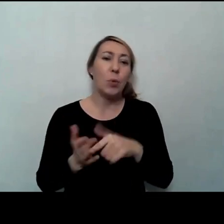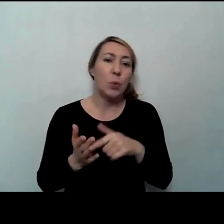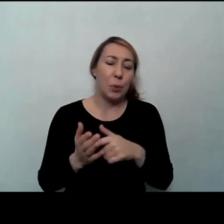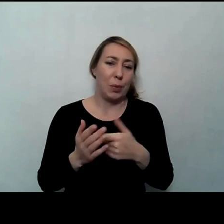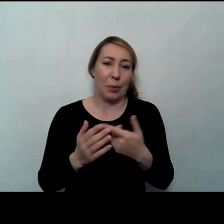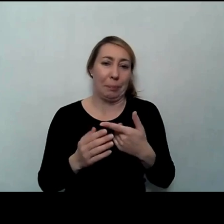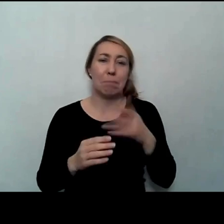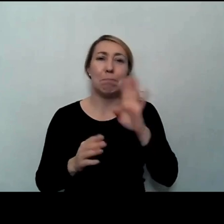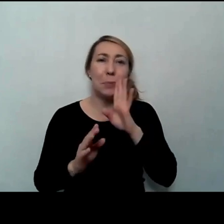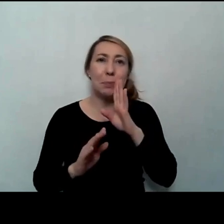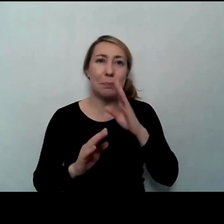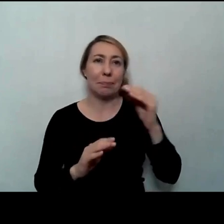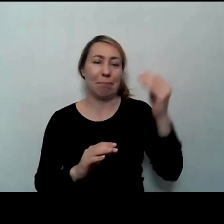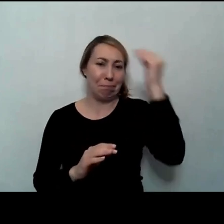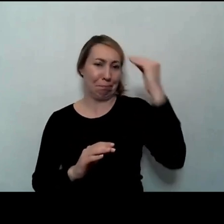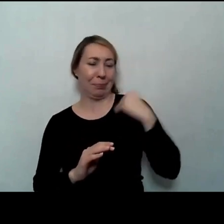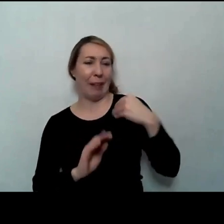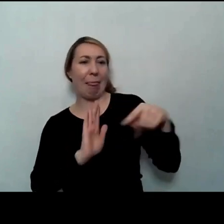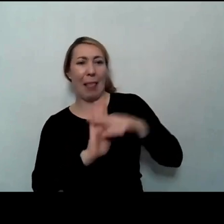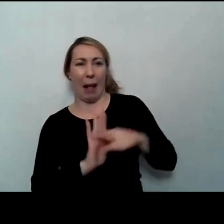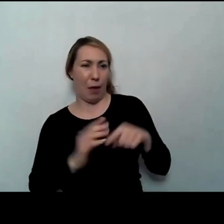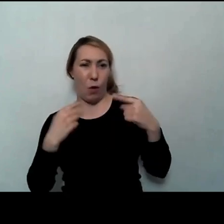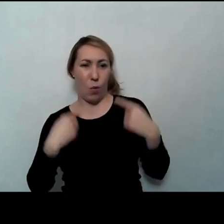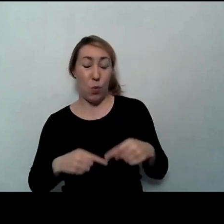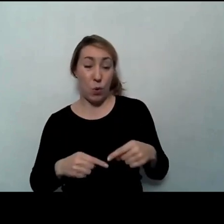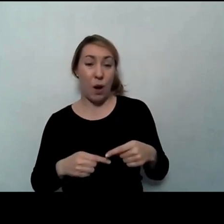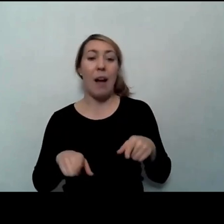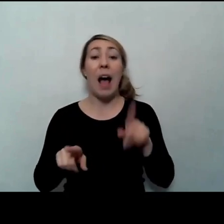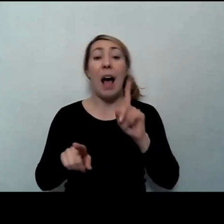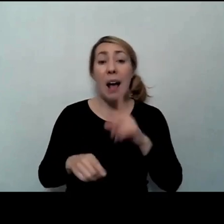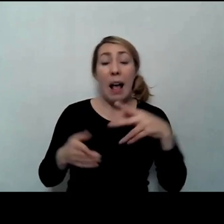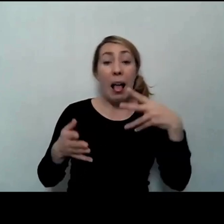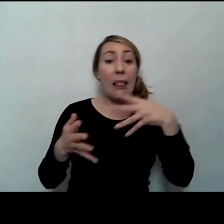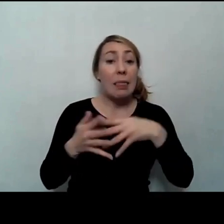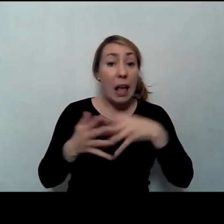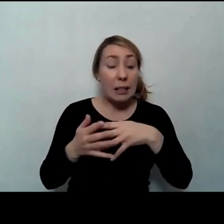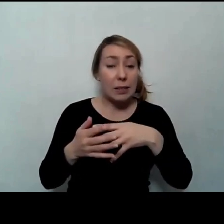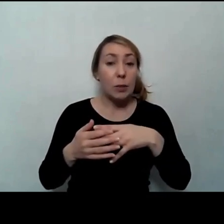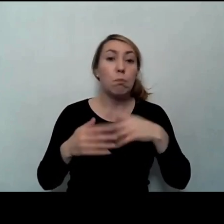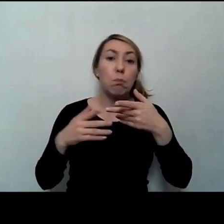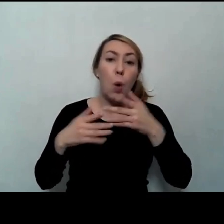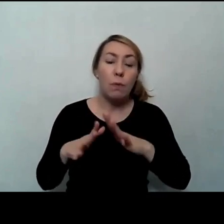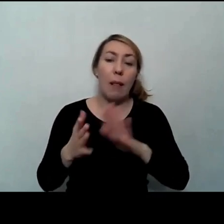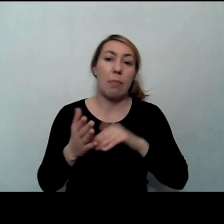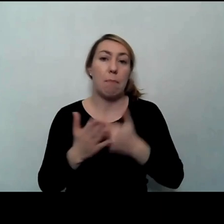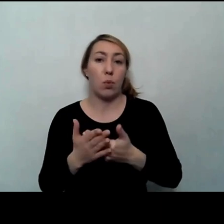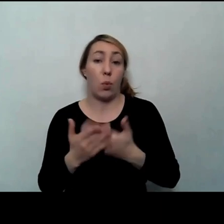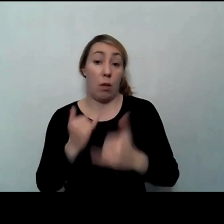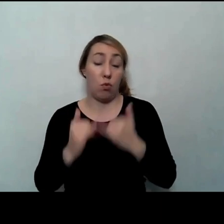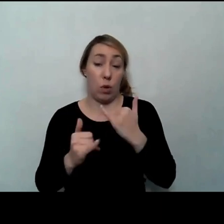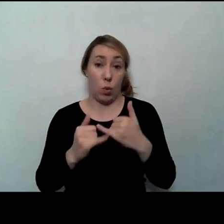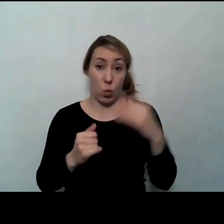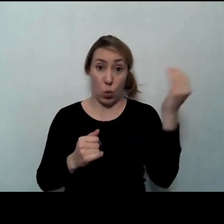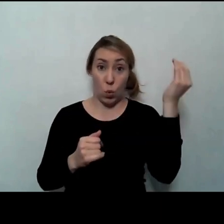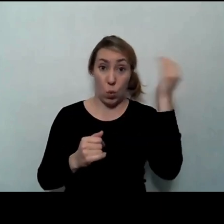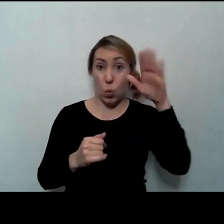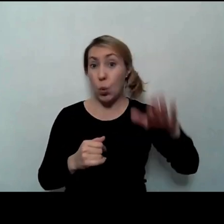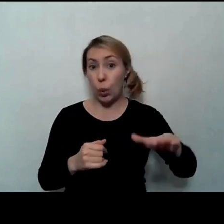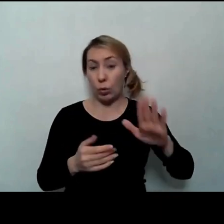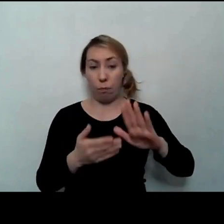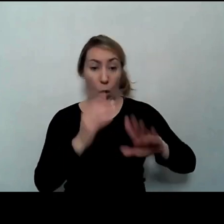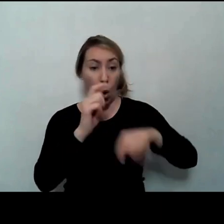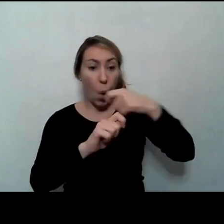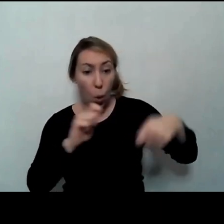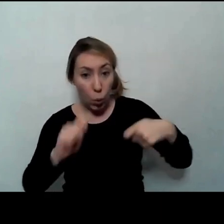było sygnałów i tak jak już mówiłam, test pozwala w takiej sytuacji, gdy na przykład uczeń, nie wiem,